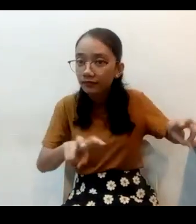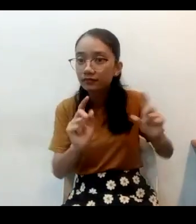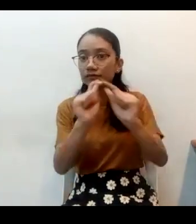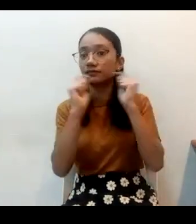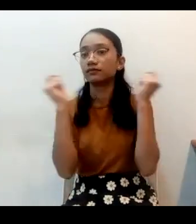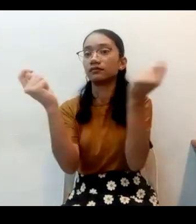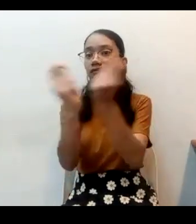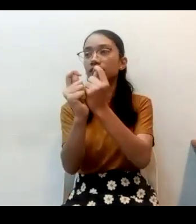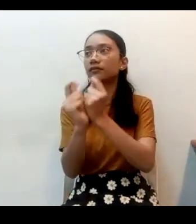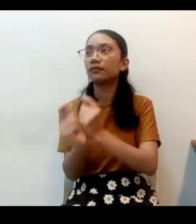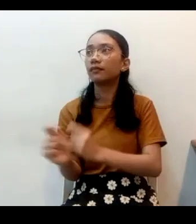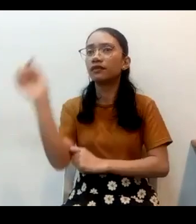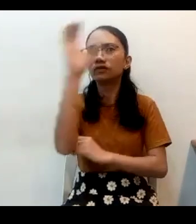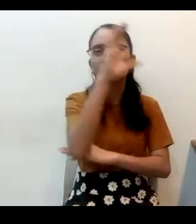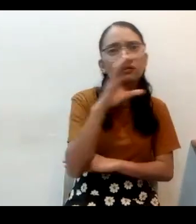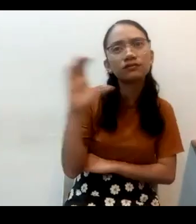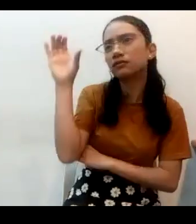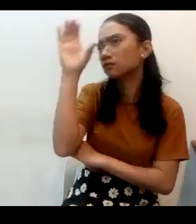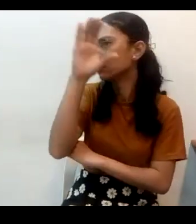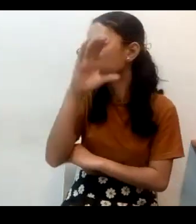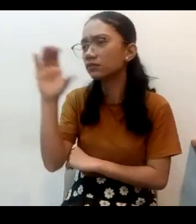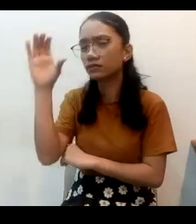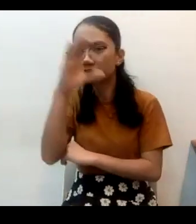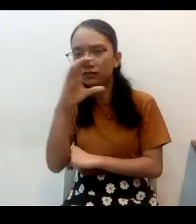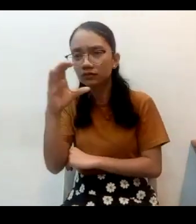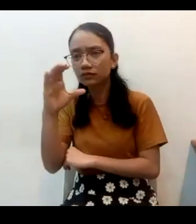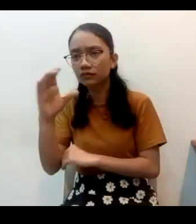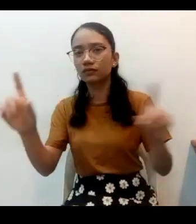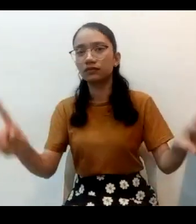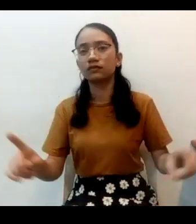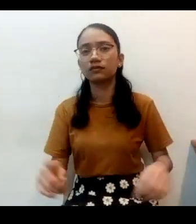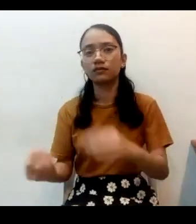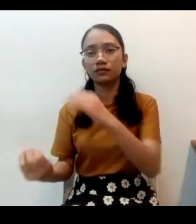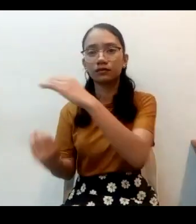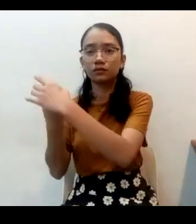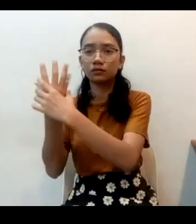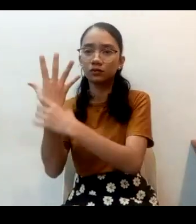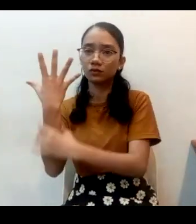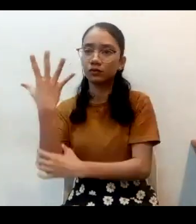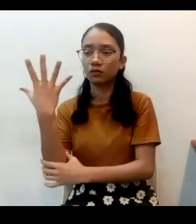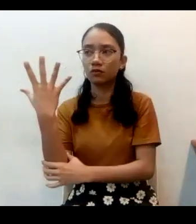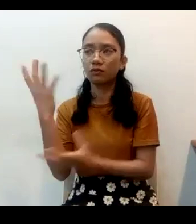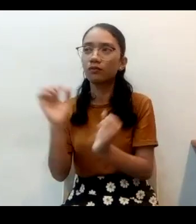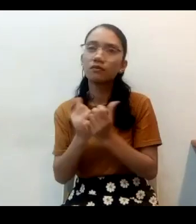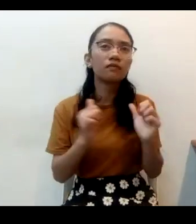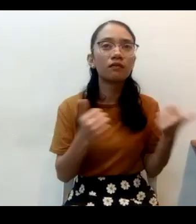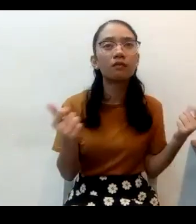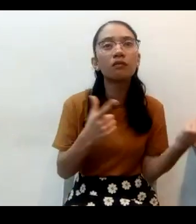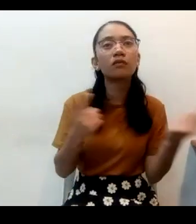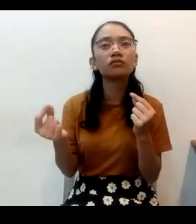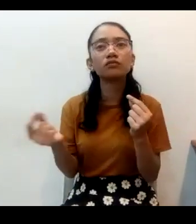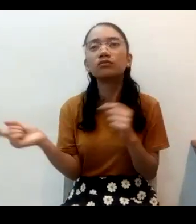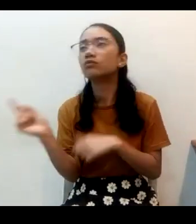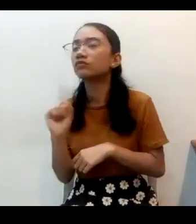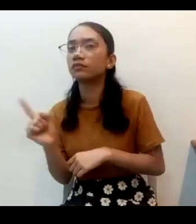find them and check how they grew up and what they do. Kaya yung mga researcher po, inanap po sila